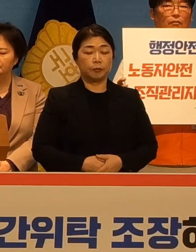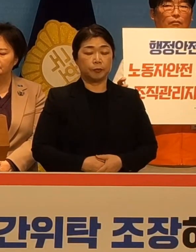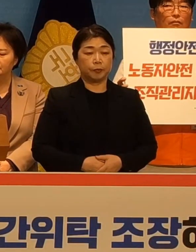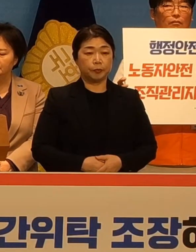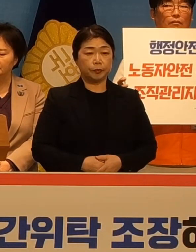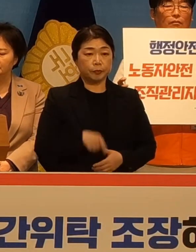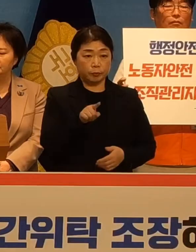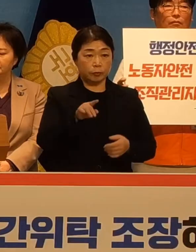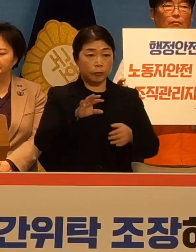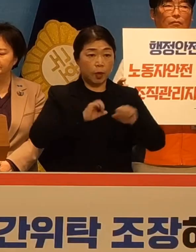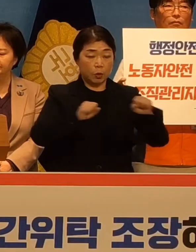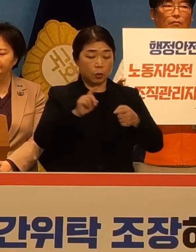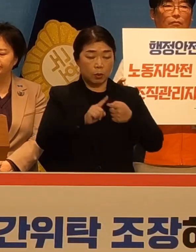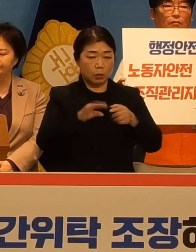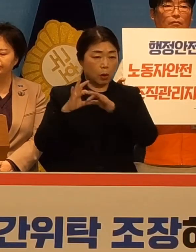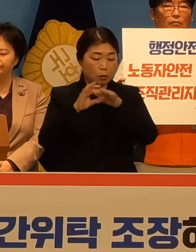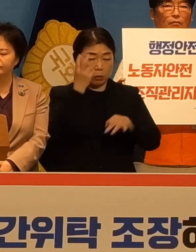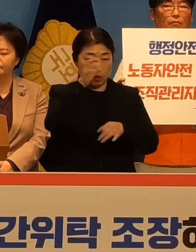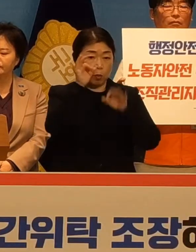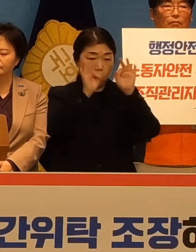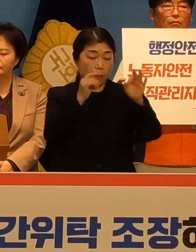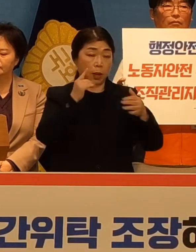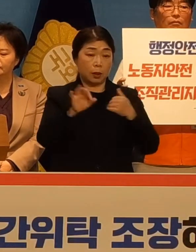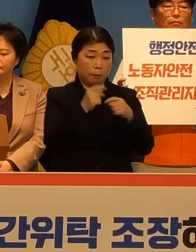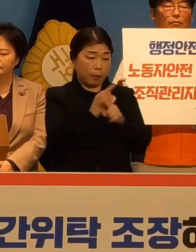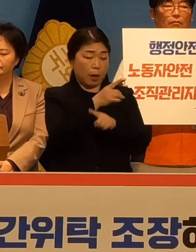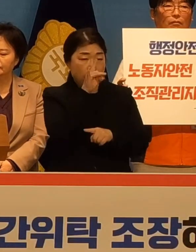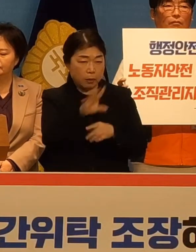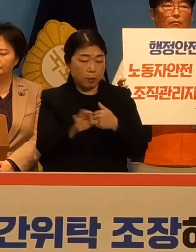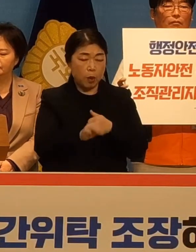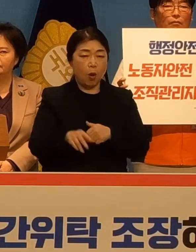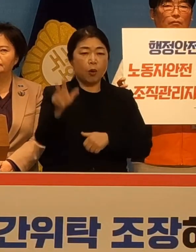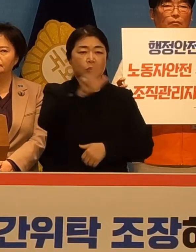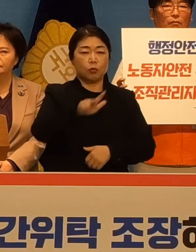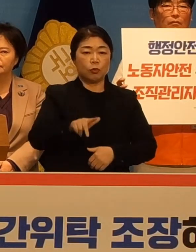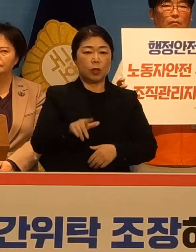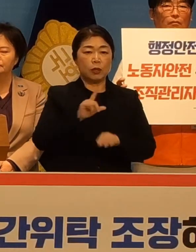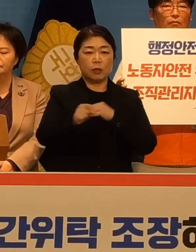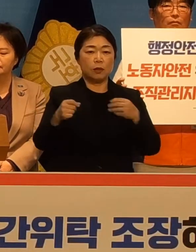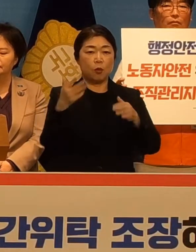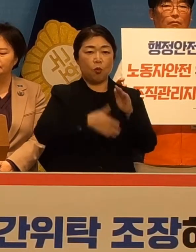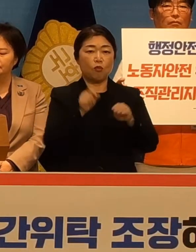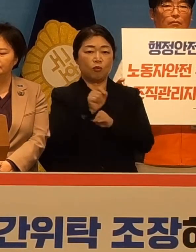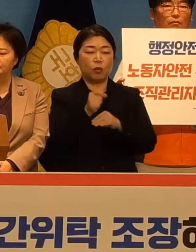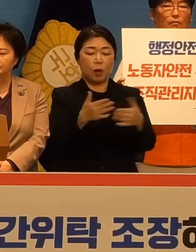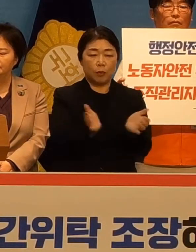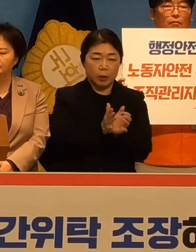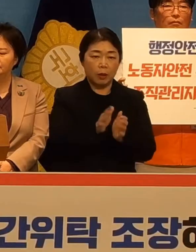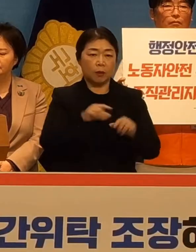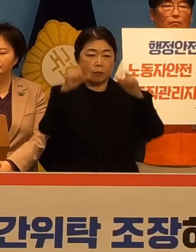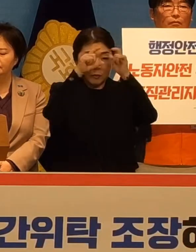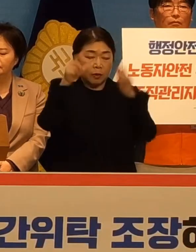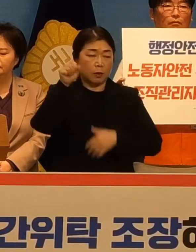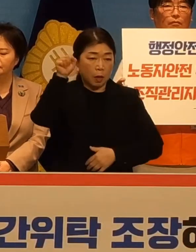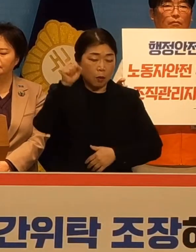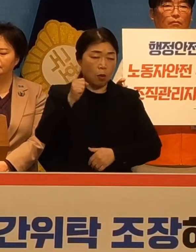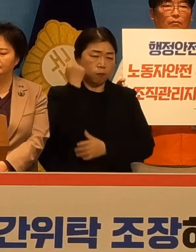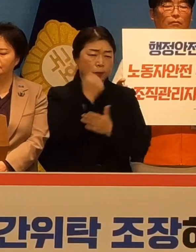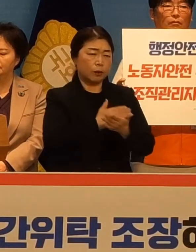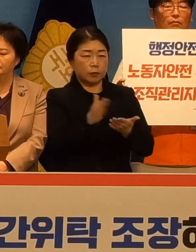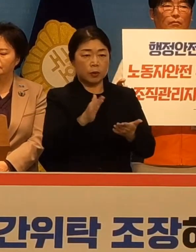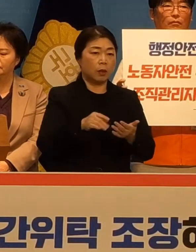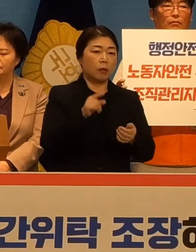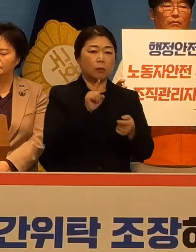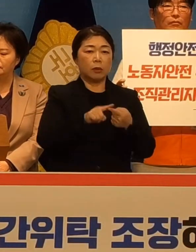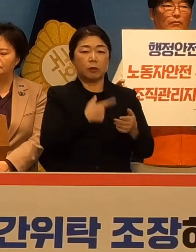대하는지는 지켜볼 것이며 개선이 안 될 시에는 전국 지자체 공무직들과 함께 광장으로 나가 적폐 청산을 위해